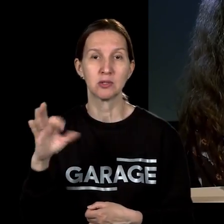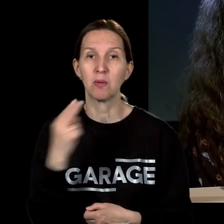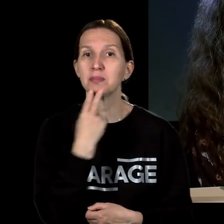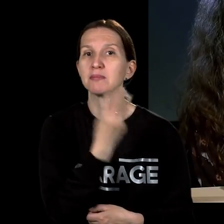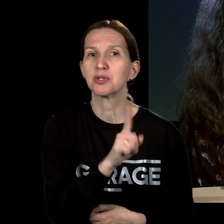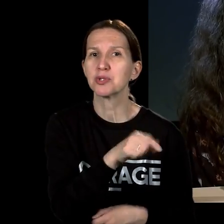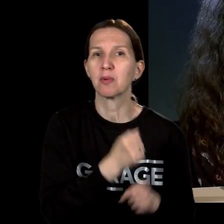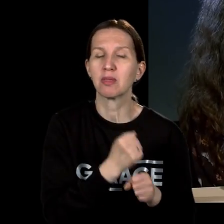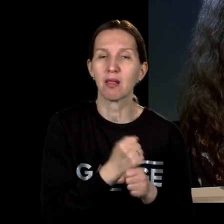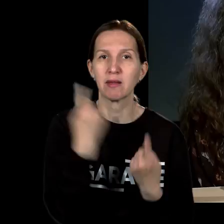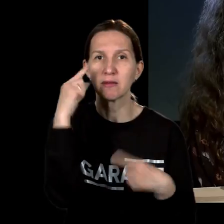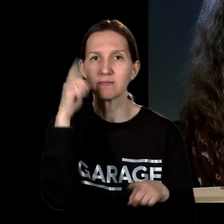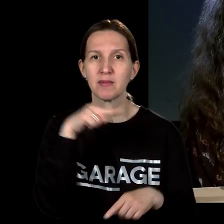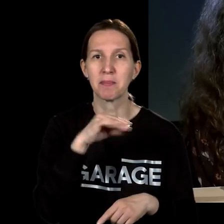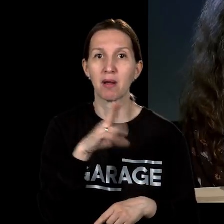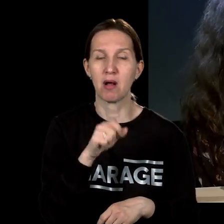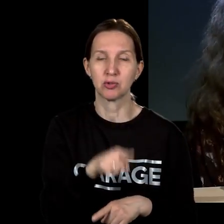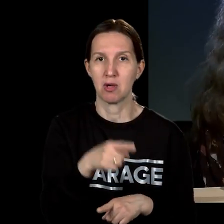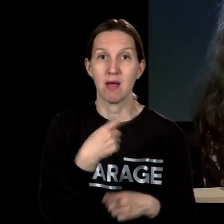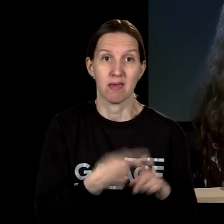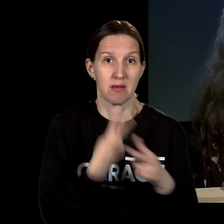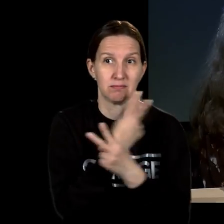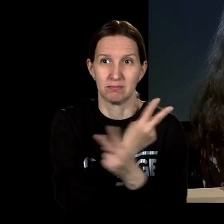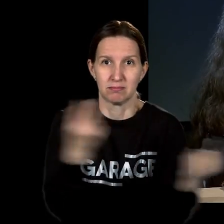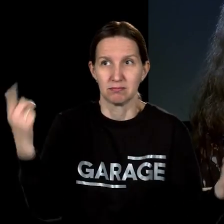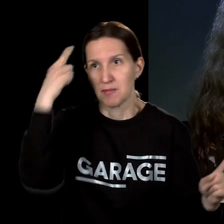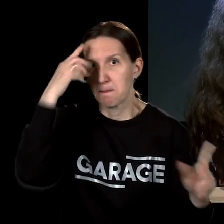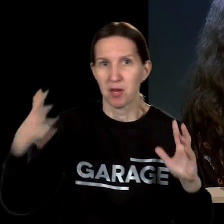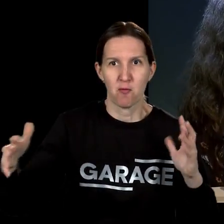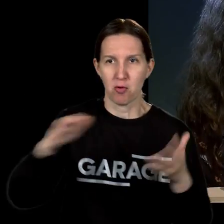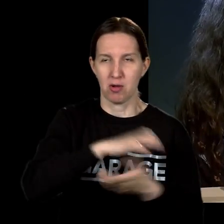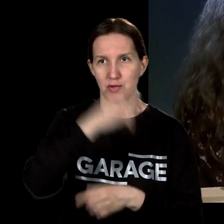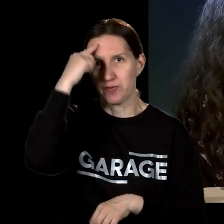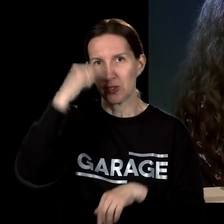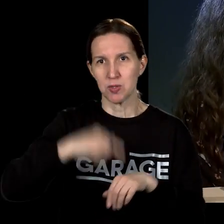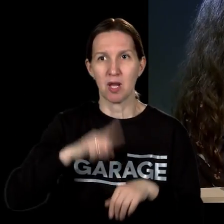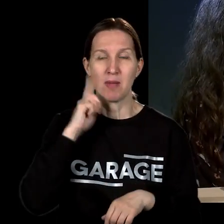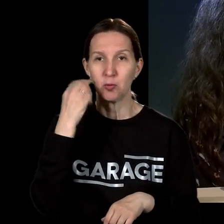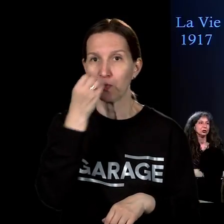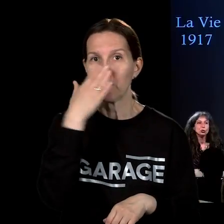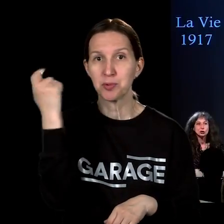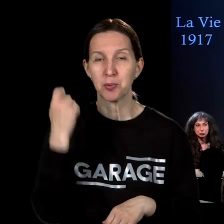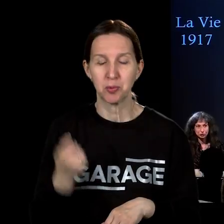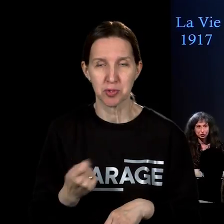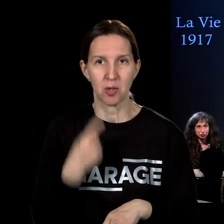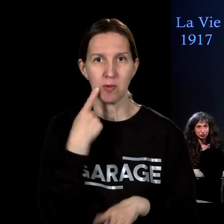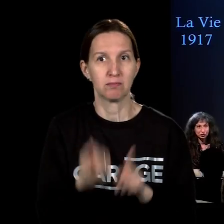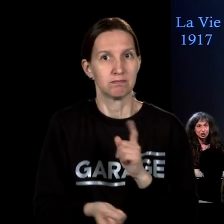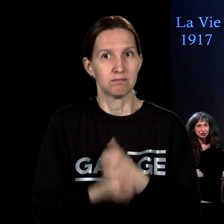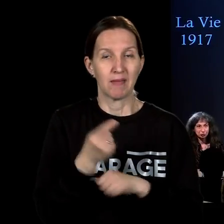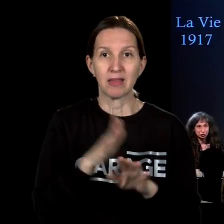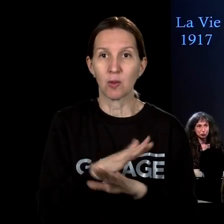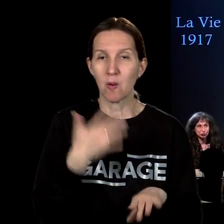что делает Пикассо, что, конечно, абсолютно переворачивает сознание молодого японского художника, который для себя открывает не только западное